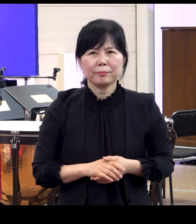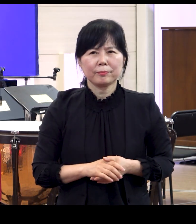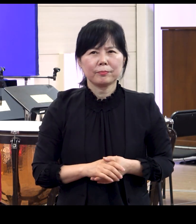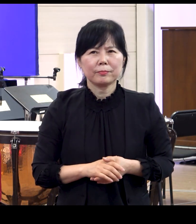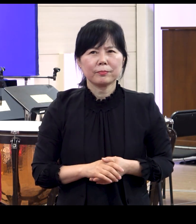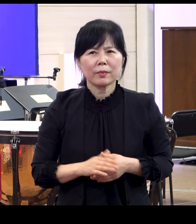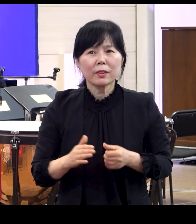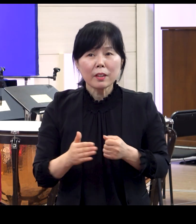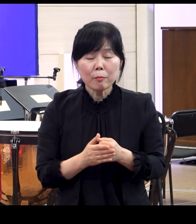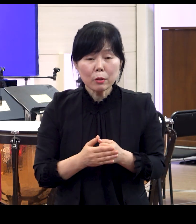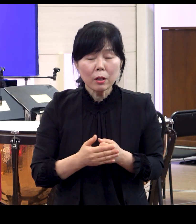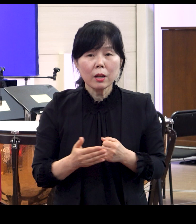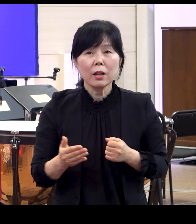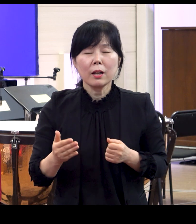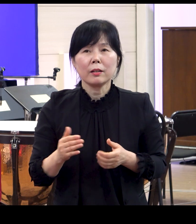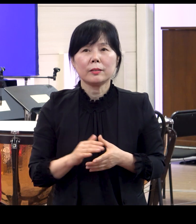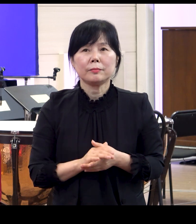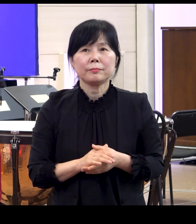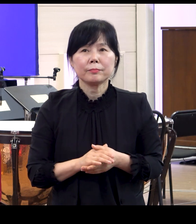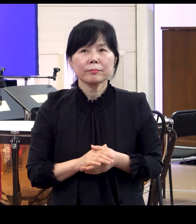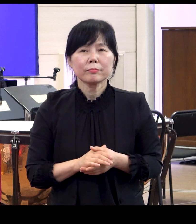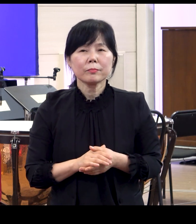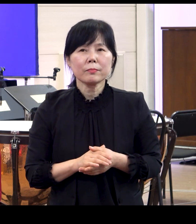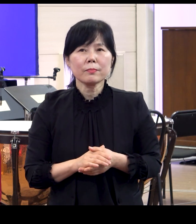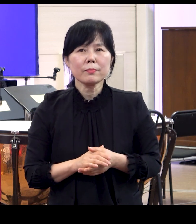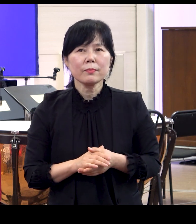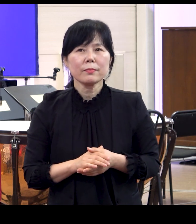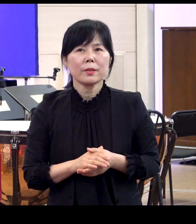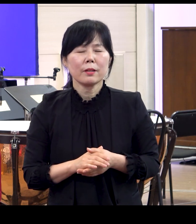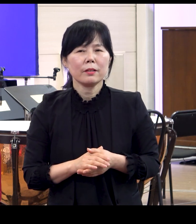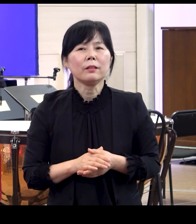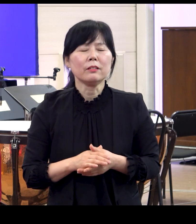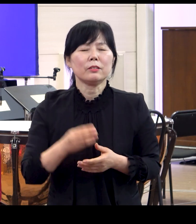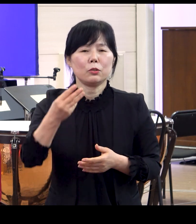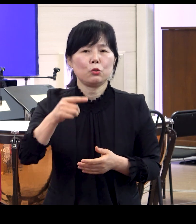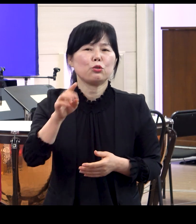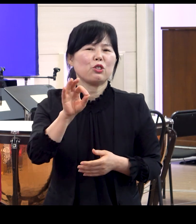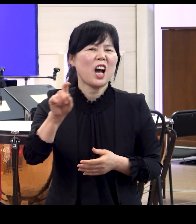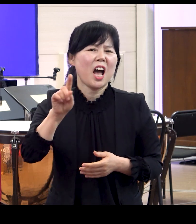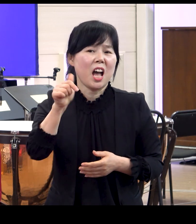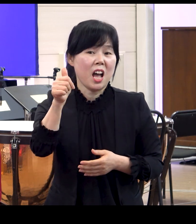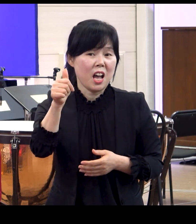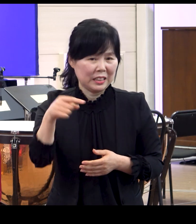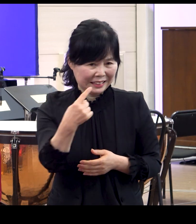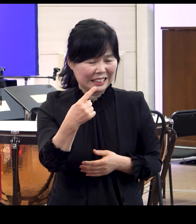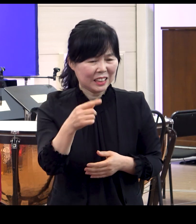그런데 여러분, 루아흐라는 말이 또 무슨 뜻이 있어요? 바로 영이잖아요. 영.